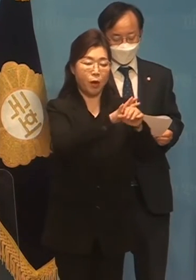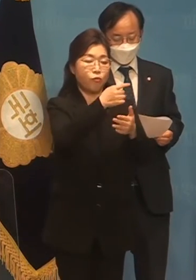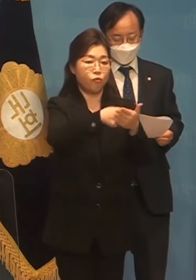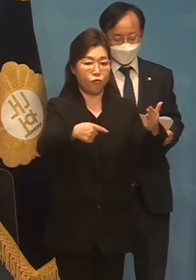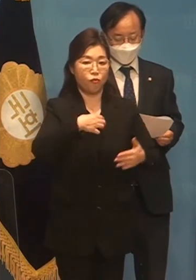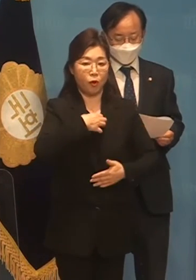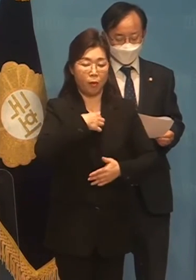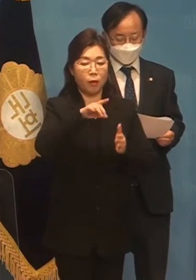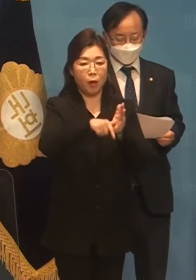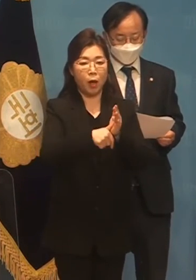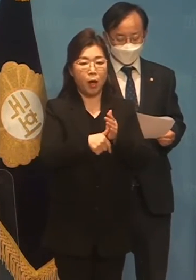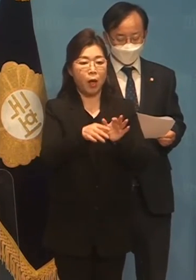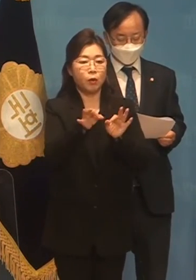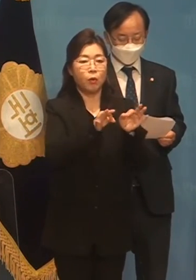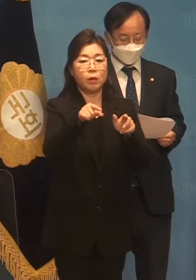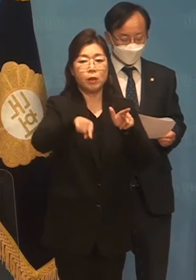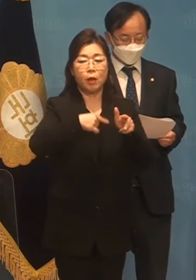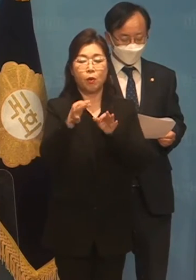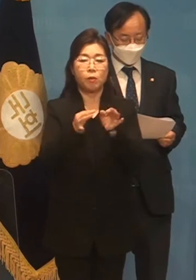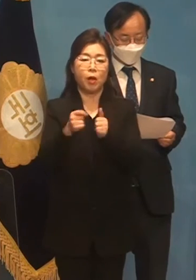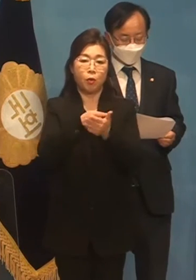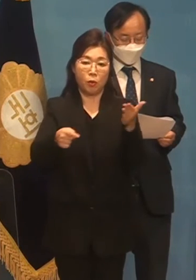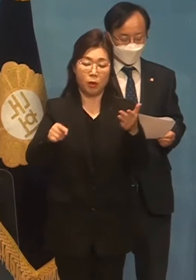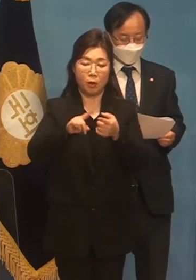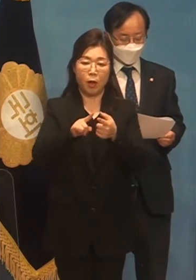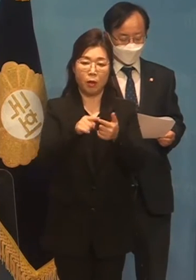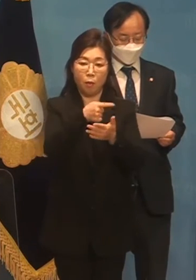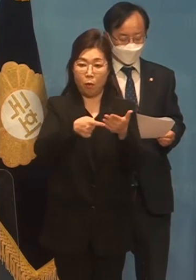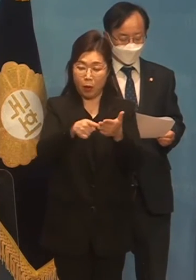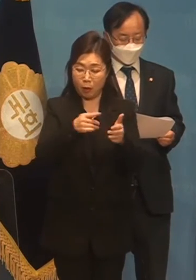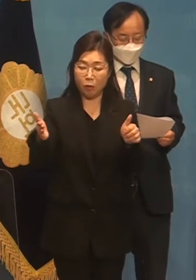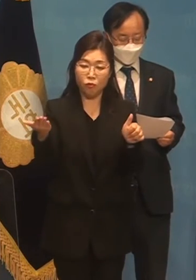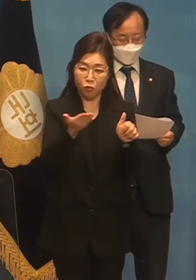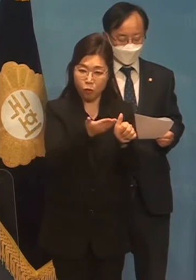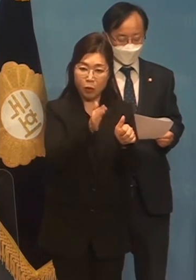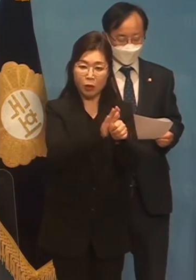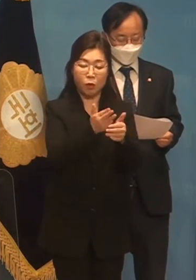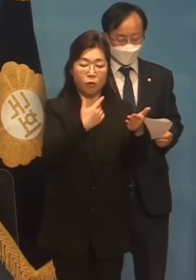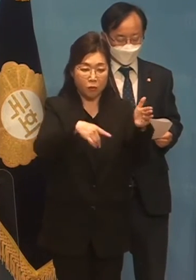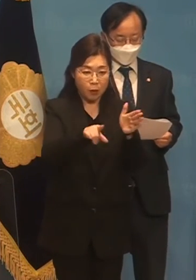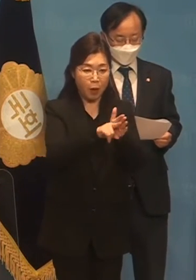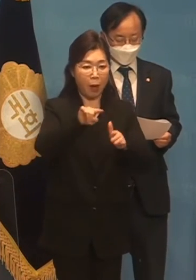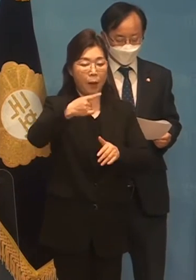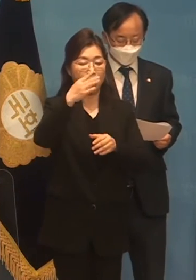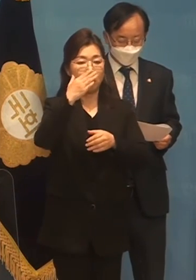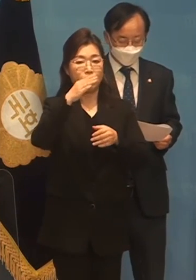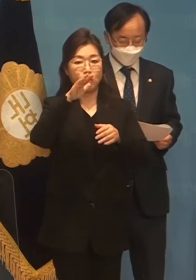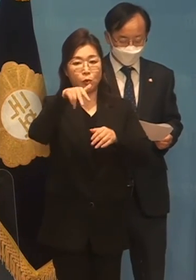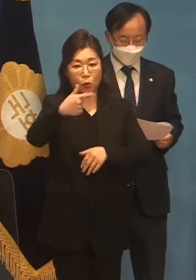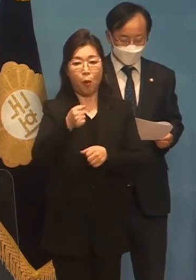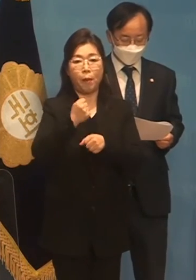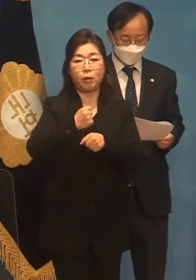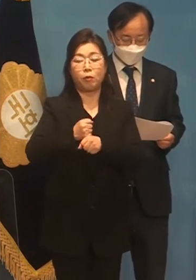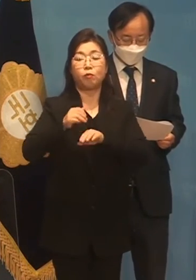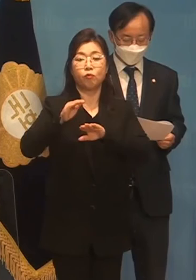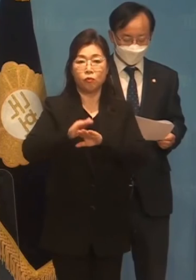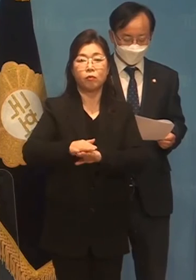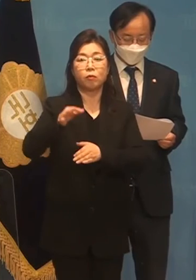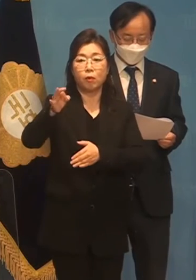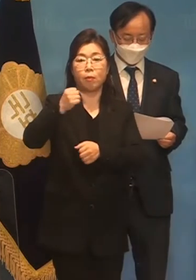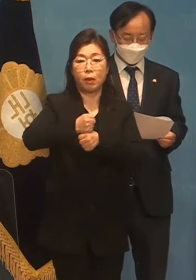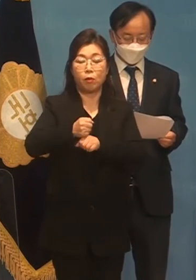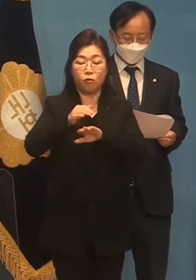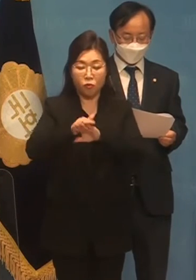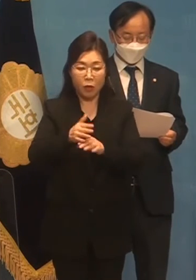위기에 따른 소상공인 자영업자의 영업 손실에 대한 보상과 지원을 위한 100조 원 추가 경정 예산안